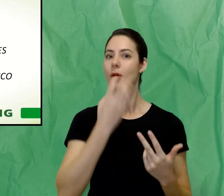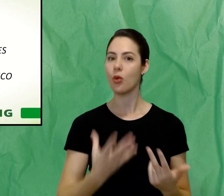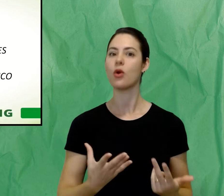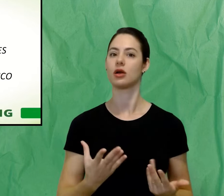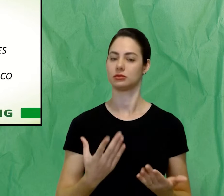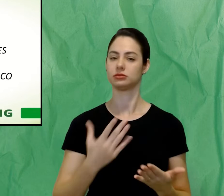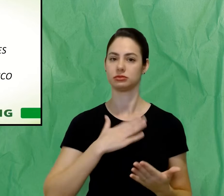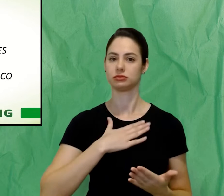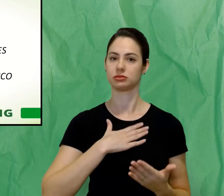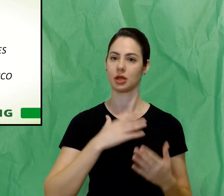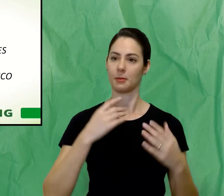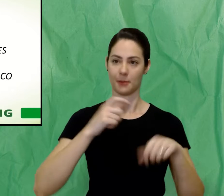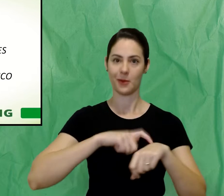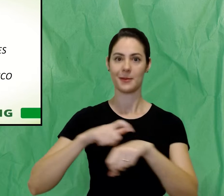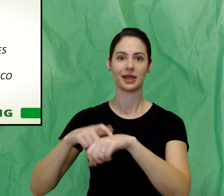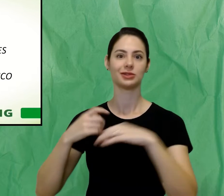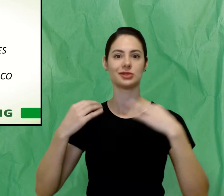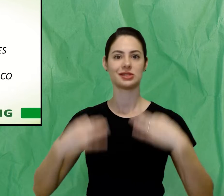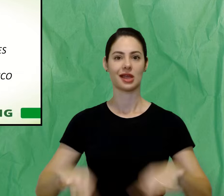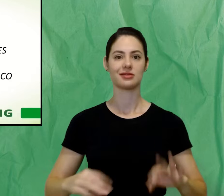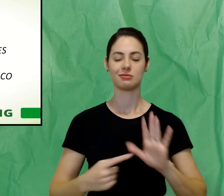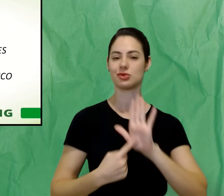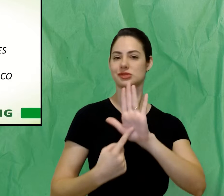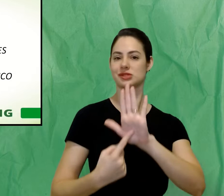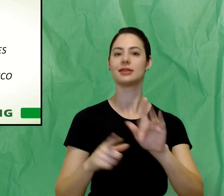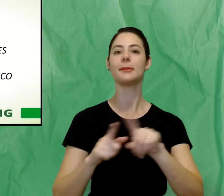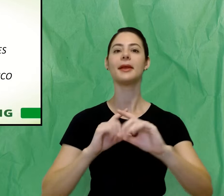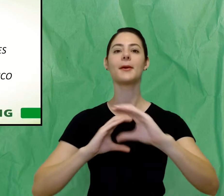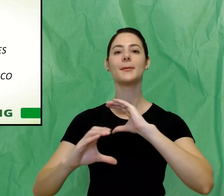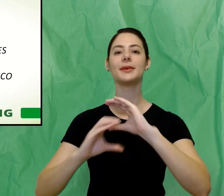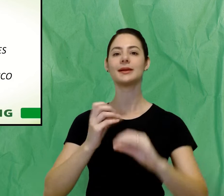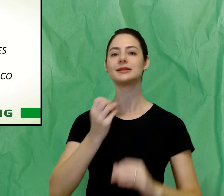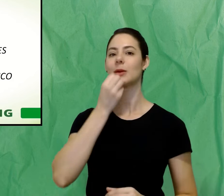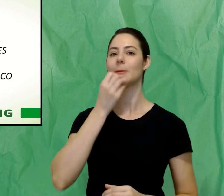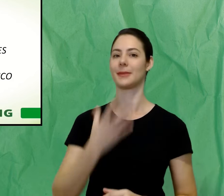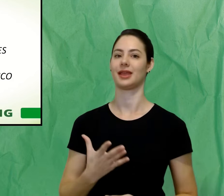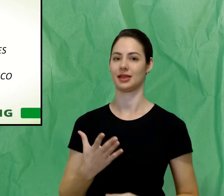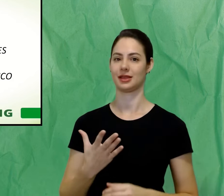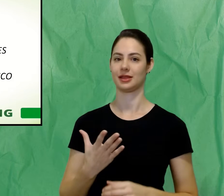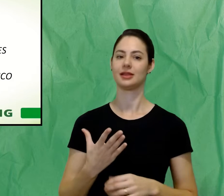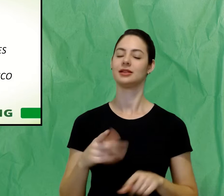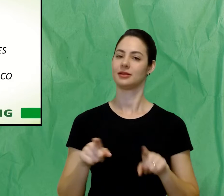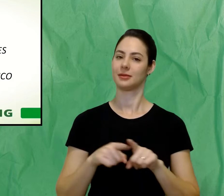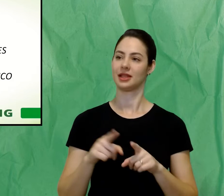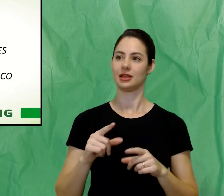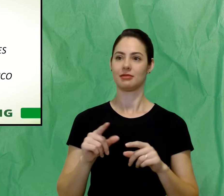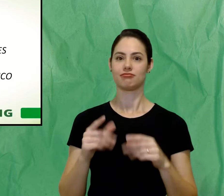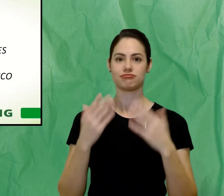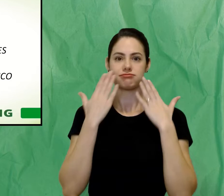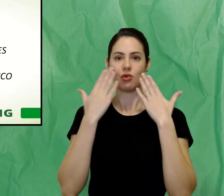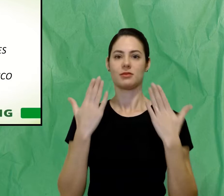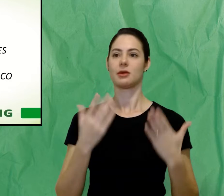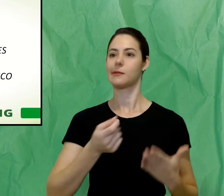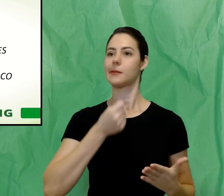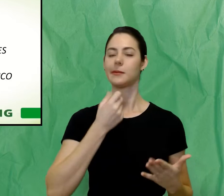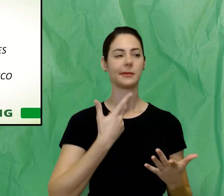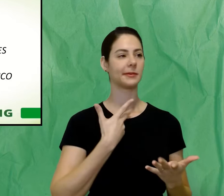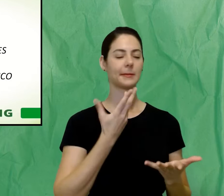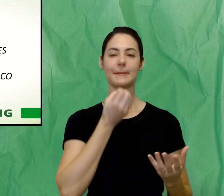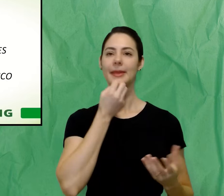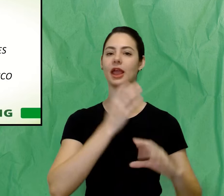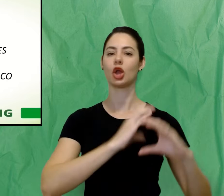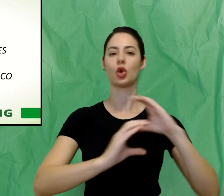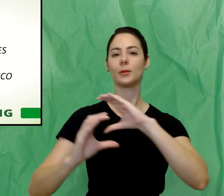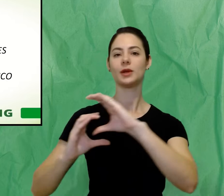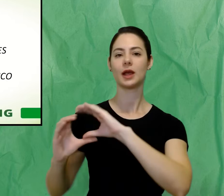pessoas certas, nos momentos certos, e se comunicar bem, tanto internamente quanto em público. Se você consegue